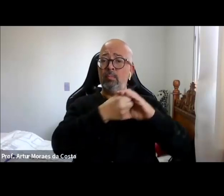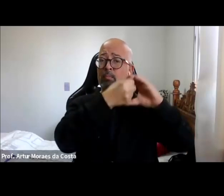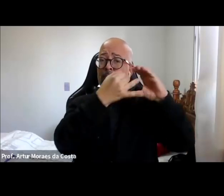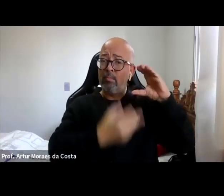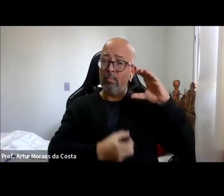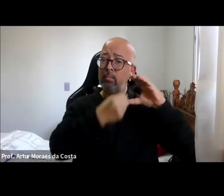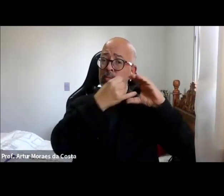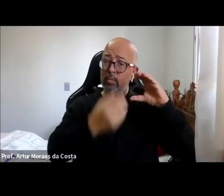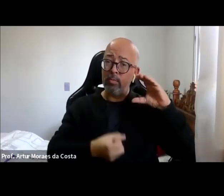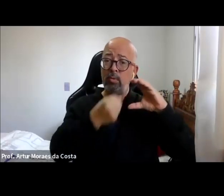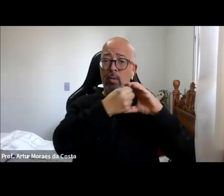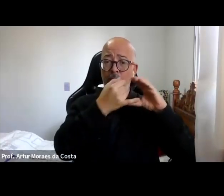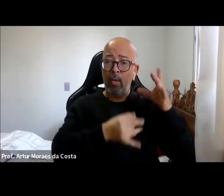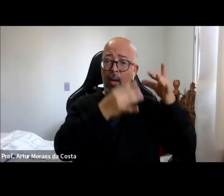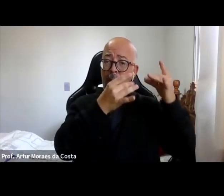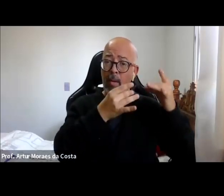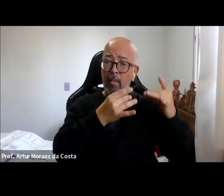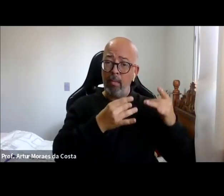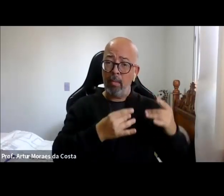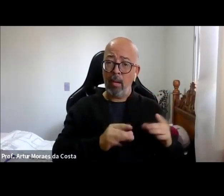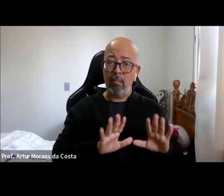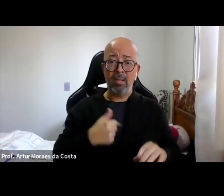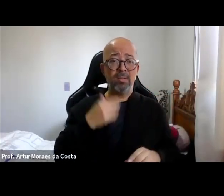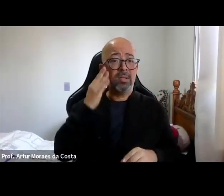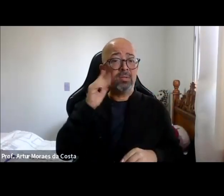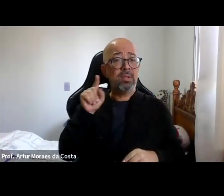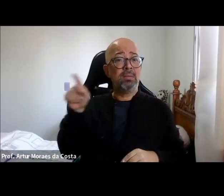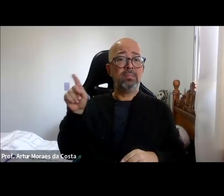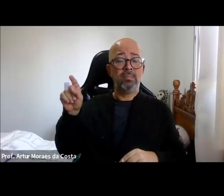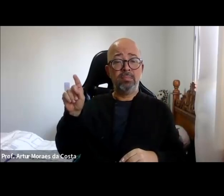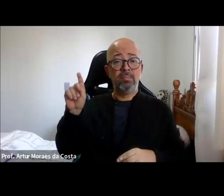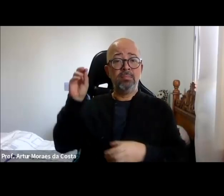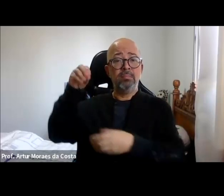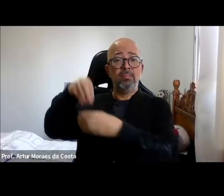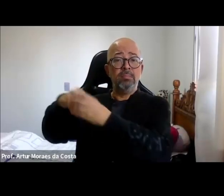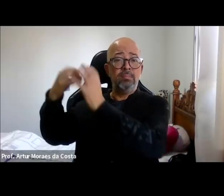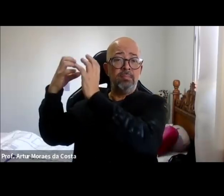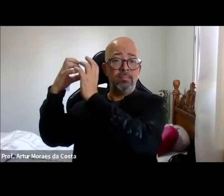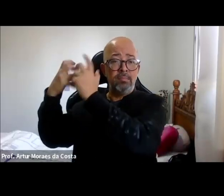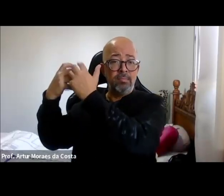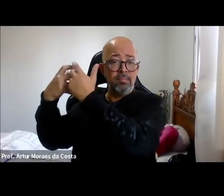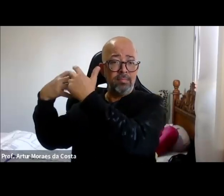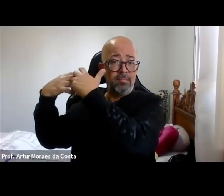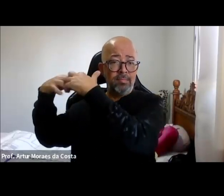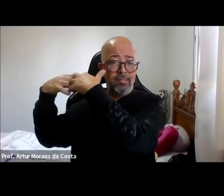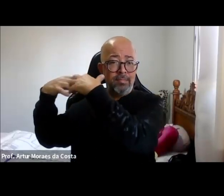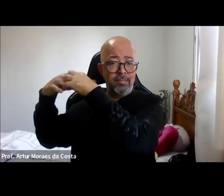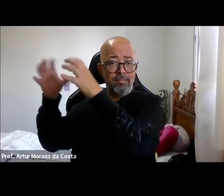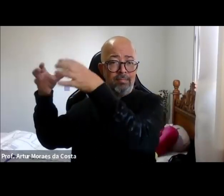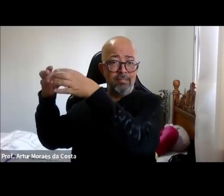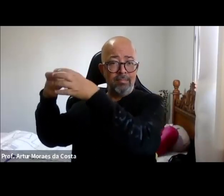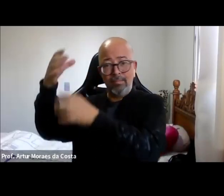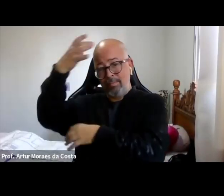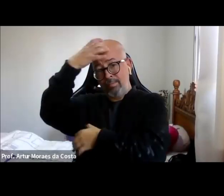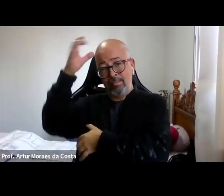y es muy bueno conocer lo lo lo más que podamos a quién yo le voy a describir ese es un